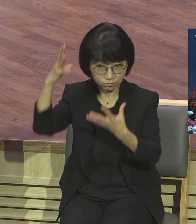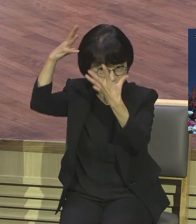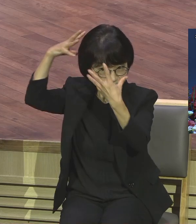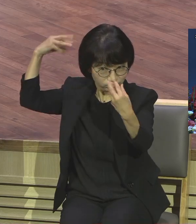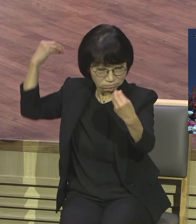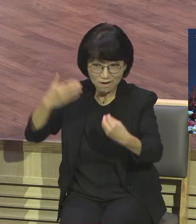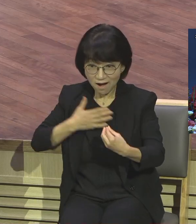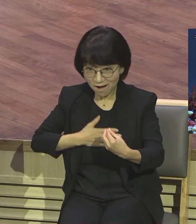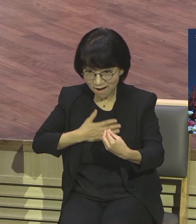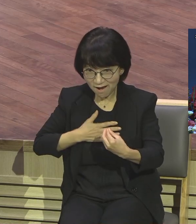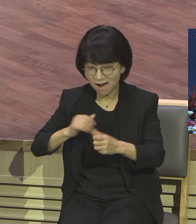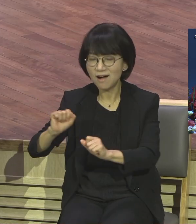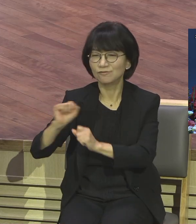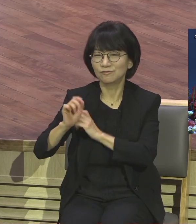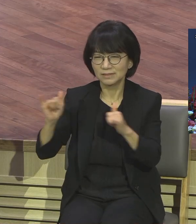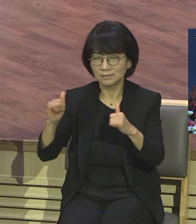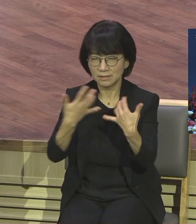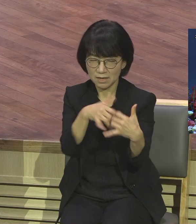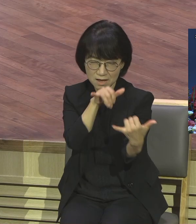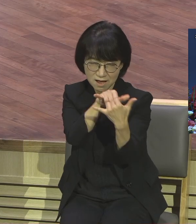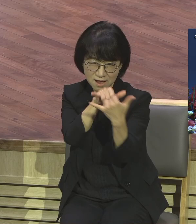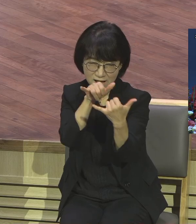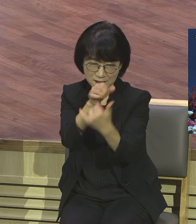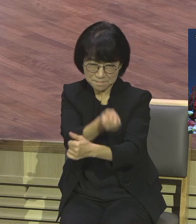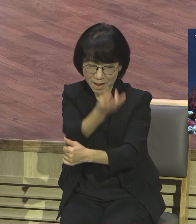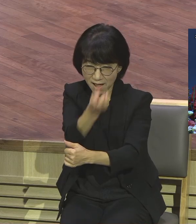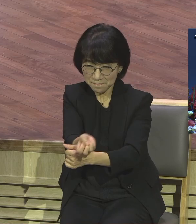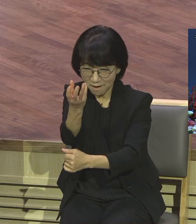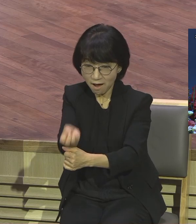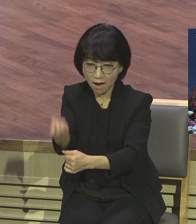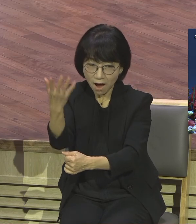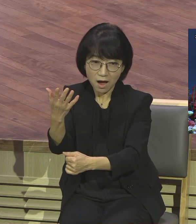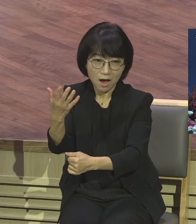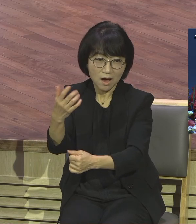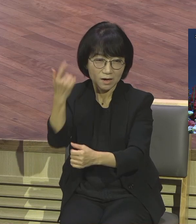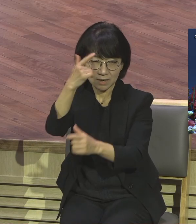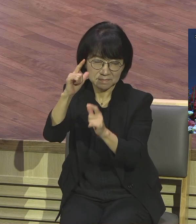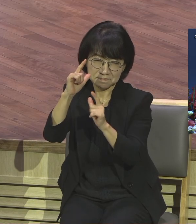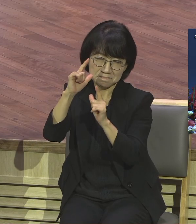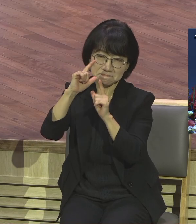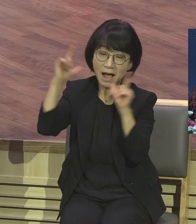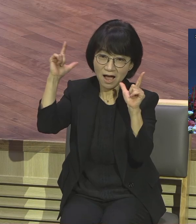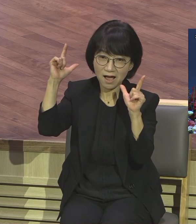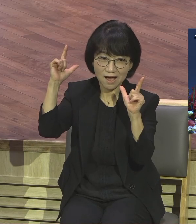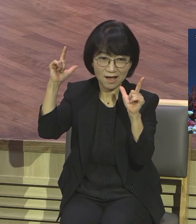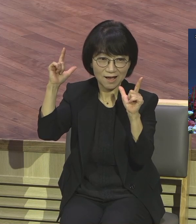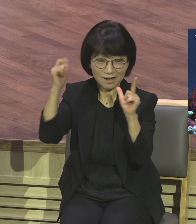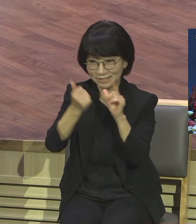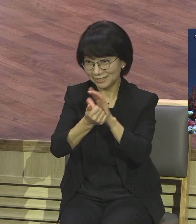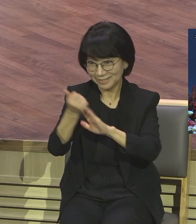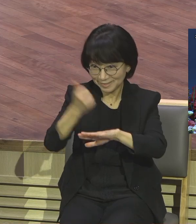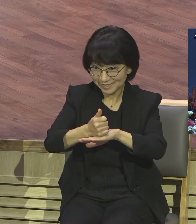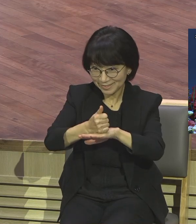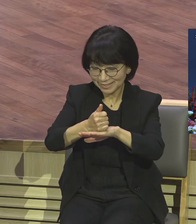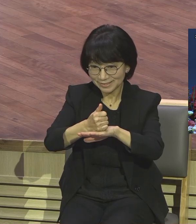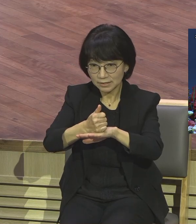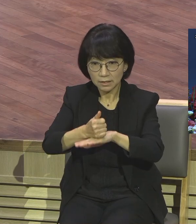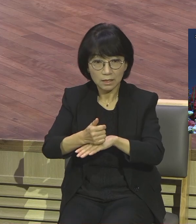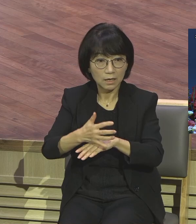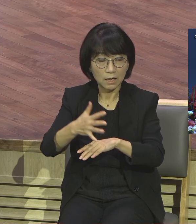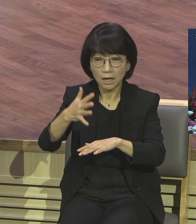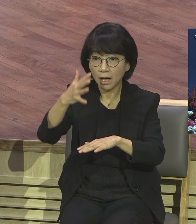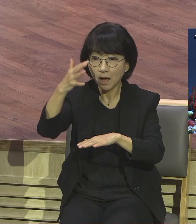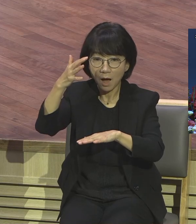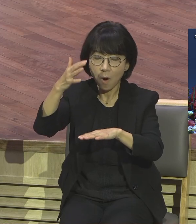각종 전투에서 크게 그렇게 성공을 그렇게 하고 출세 가도를 달리다가 결국은